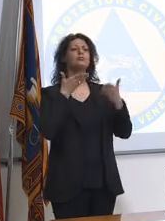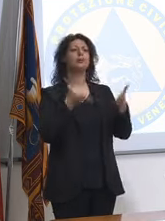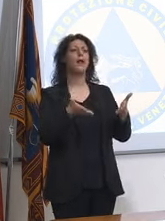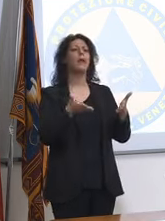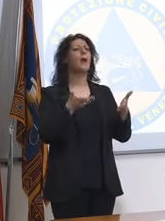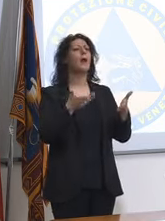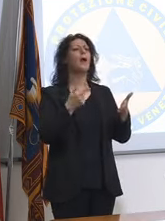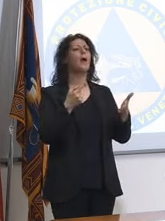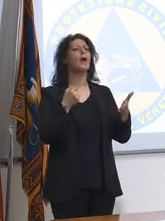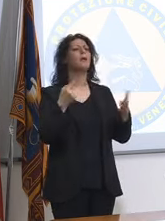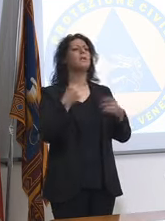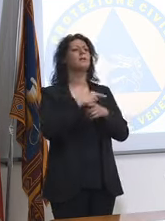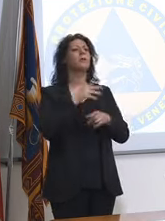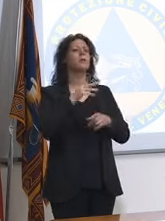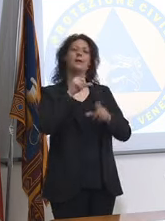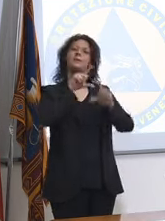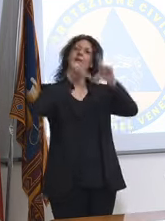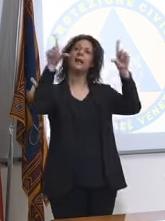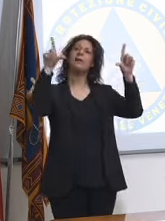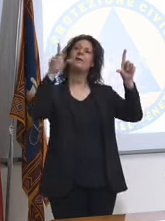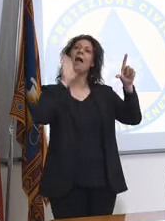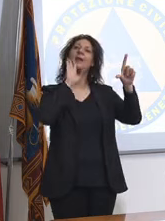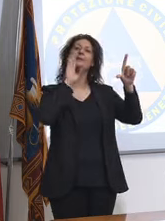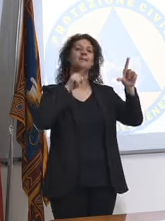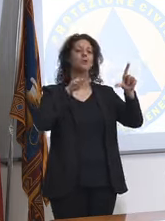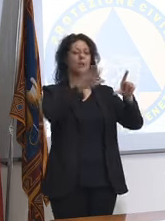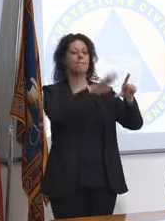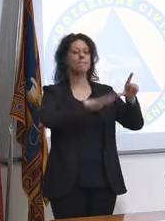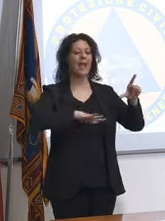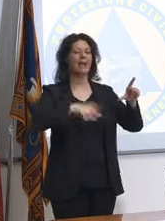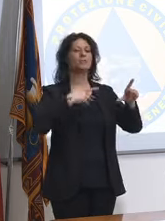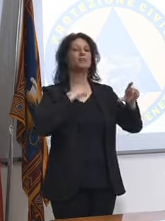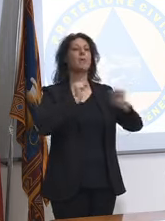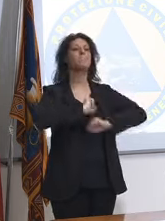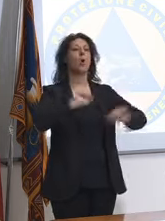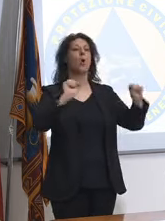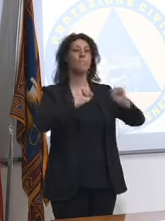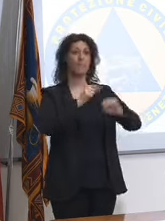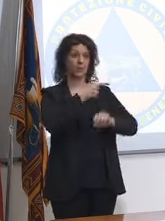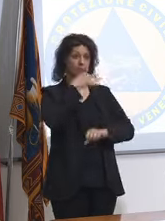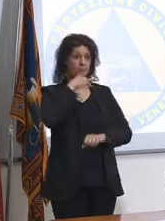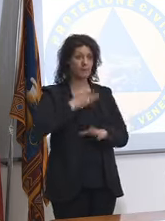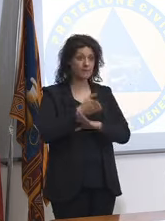attenzione, mini antiuomo, sarebbero entrati? No.